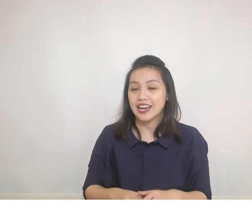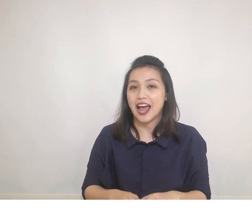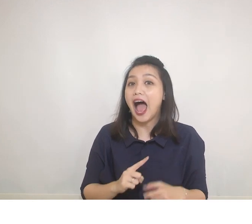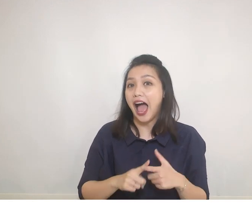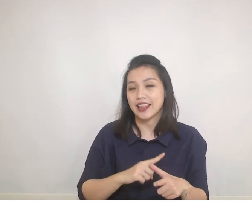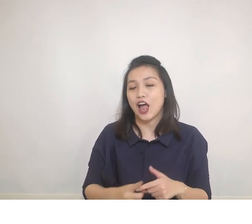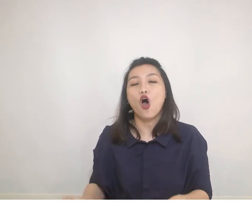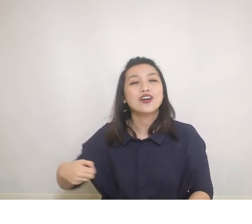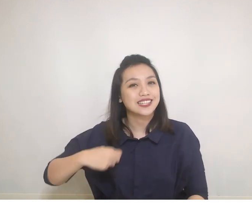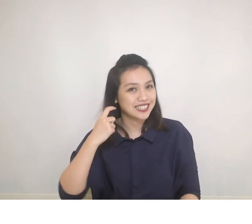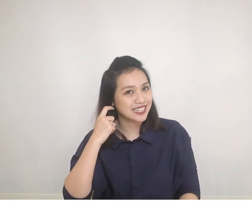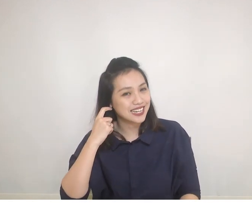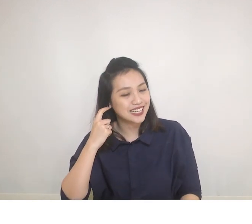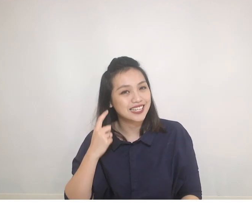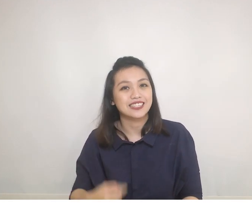Anda nangkep visi,